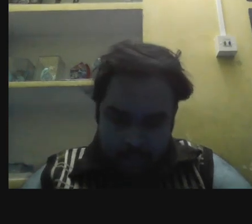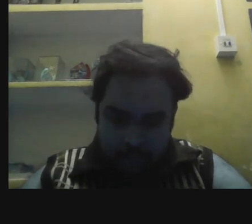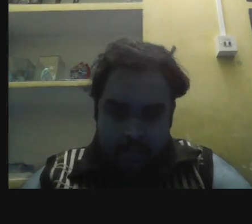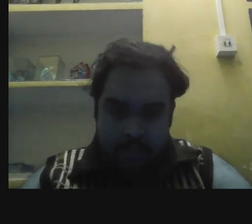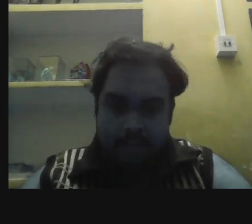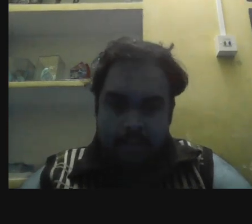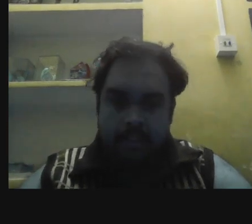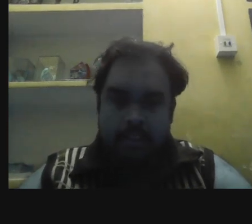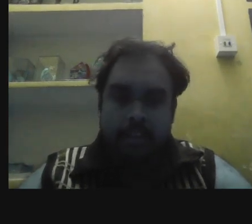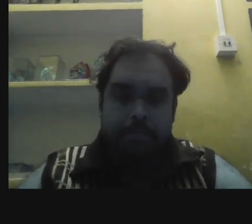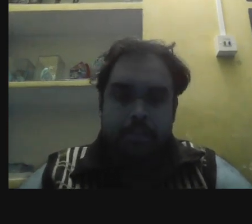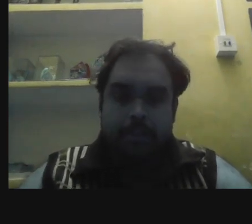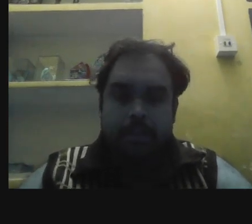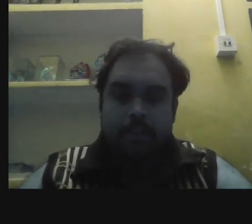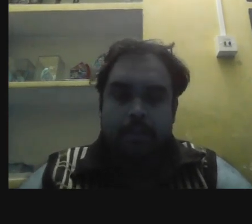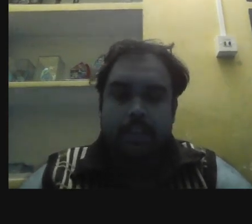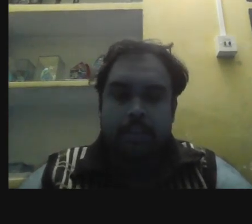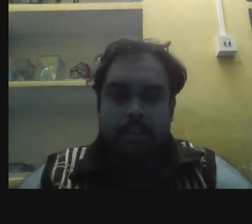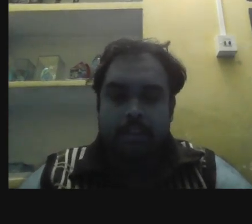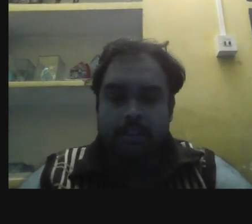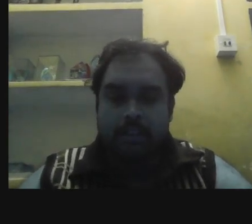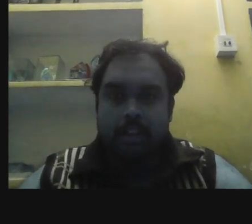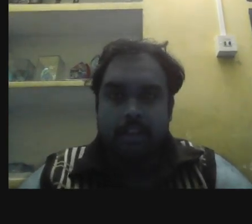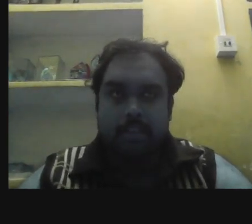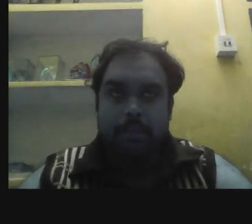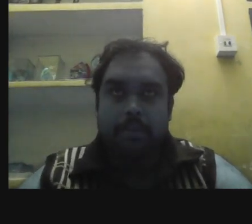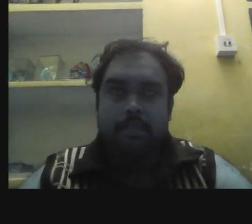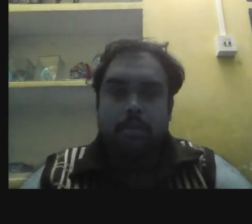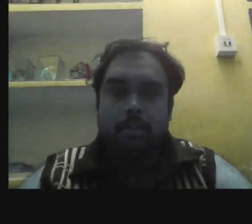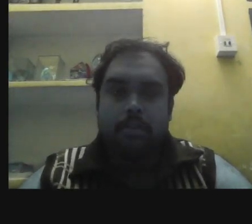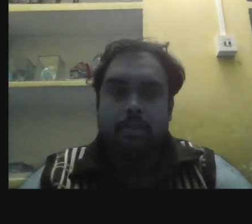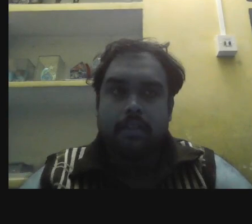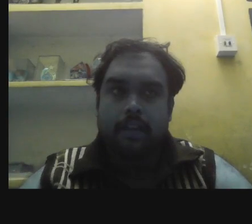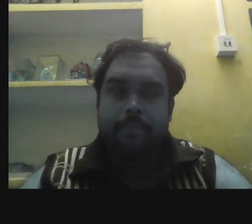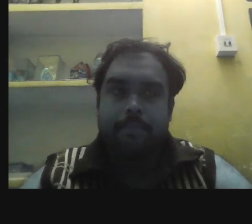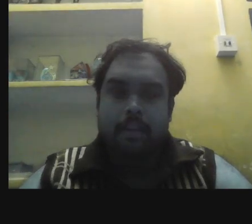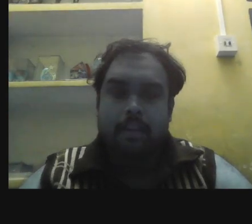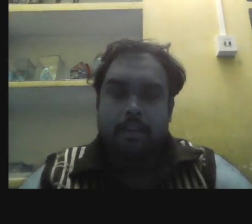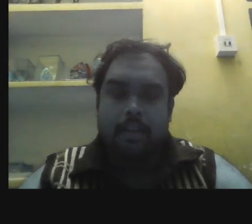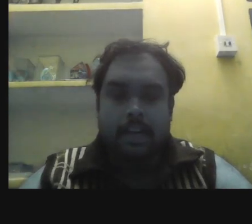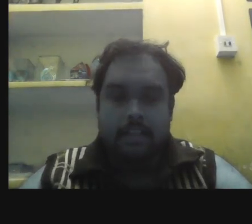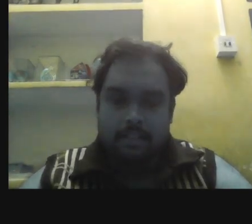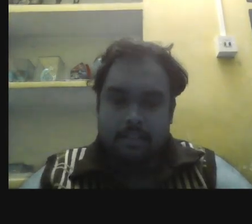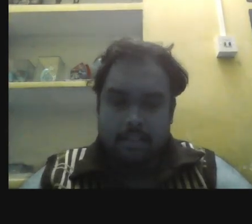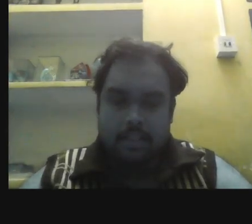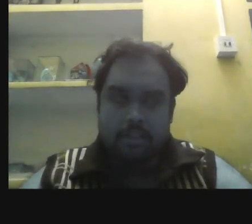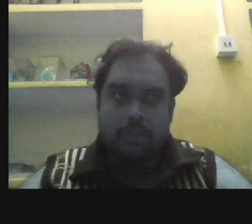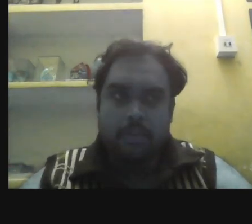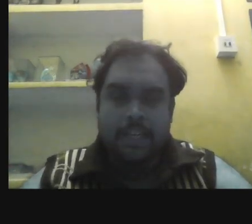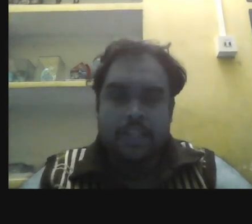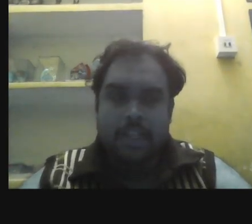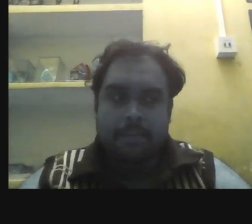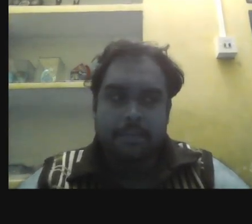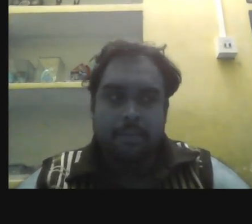যে জেস্চারটা দিয়ে বুঝতে পারবো যে আমি কি বলতে চাইছি। সাপোজ আমি বলবো হচ্ছে হাই, ঠিক আছে? তো এইচ এভাবে বলা